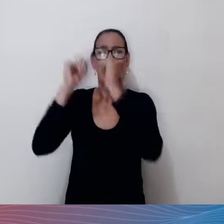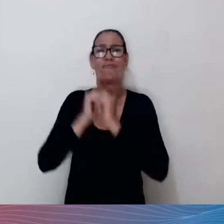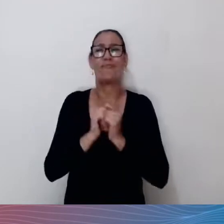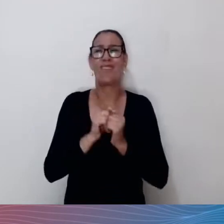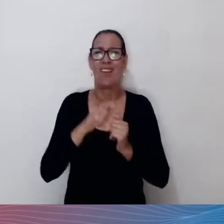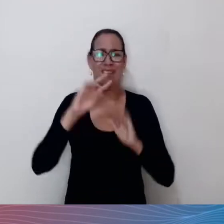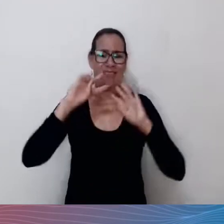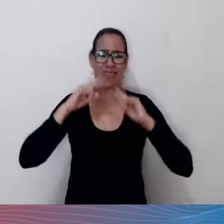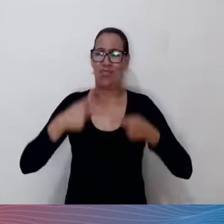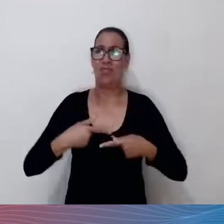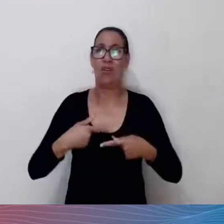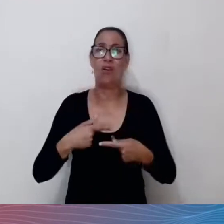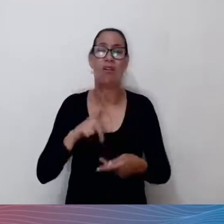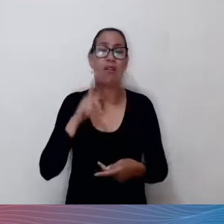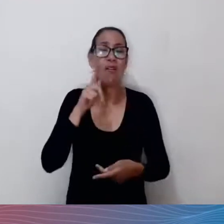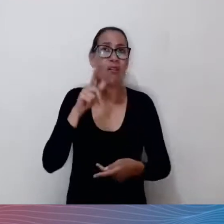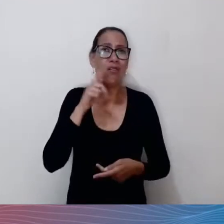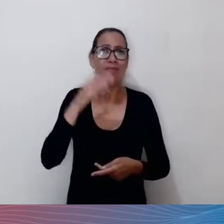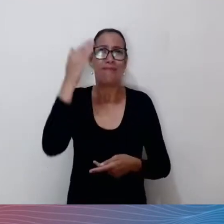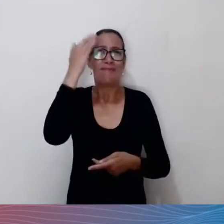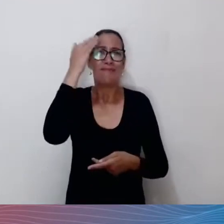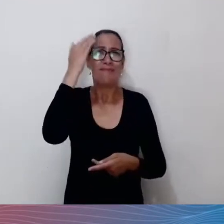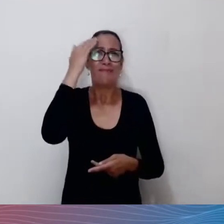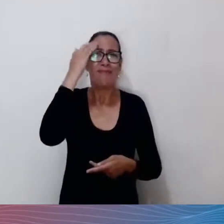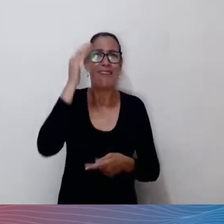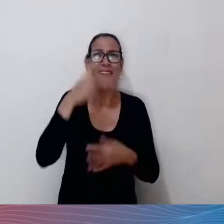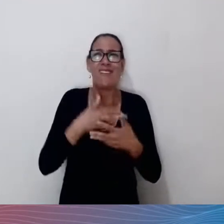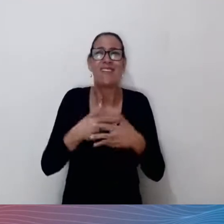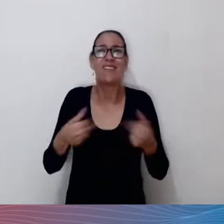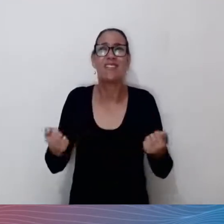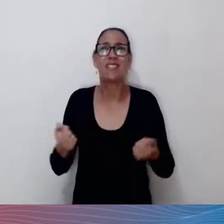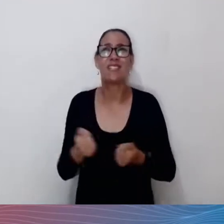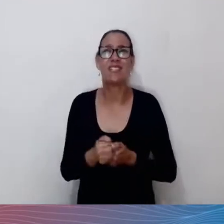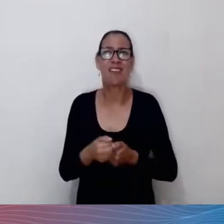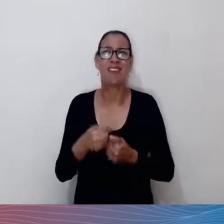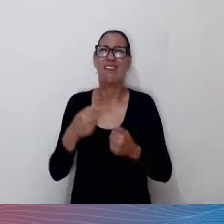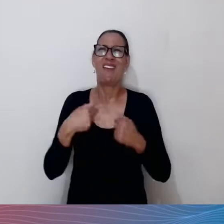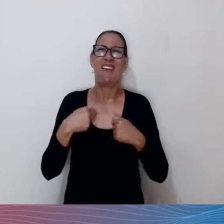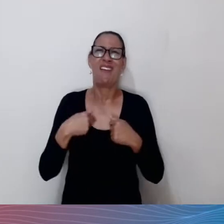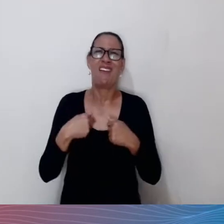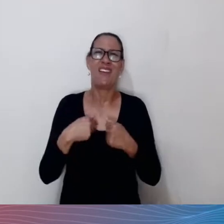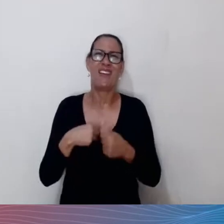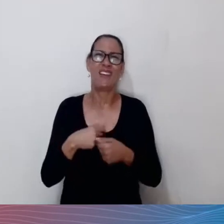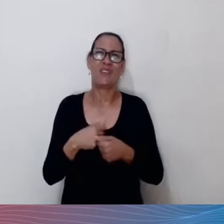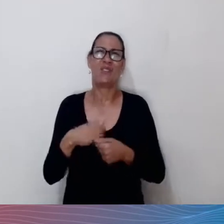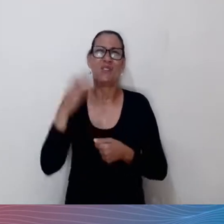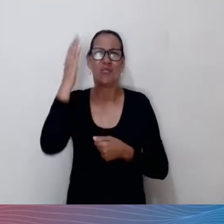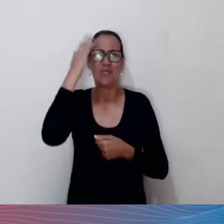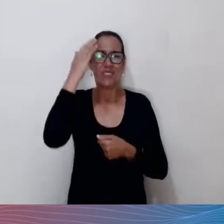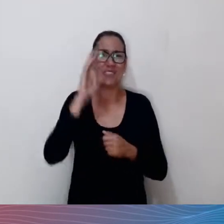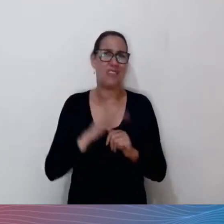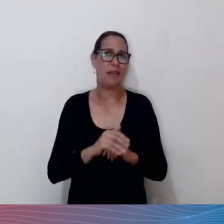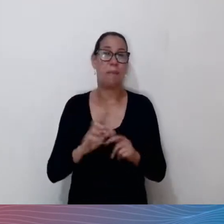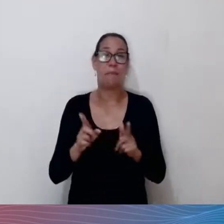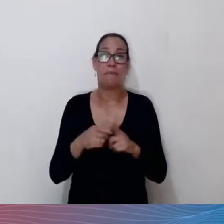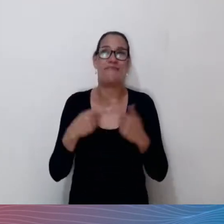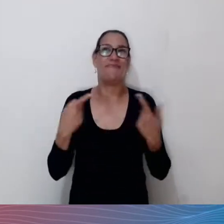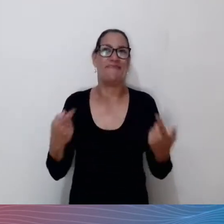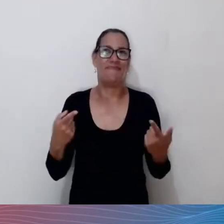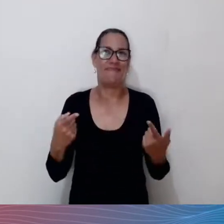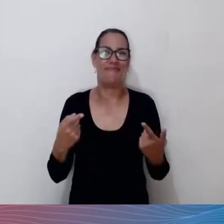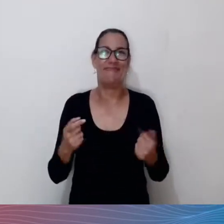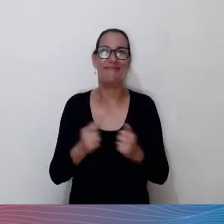alguma coisa como se partisse de nós. Pelo contrário, a nossa suficiência vem de